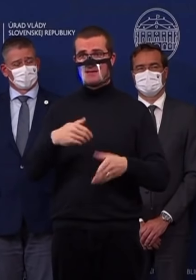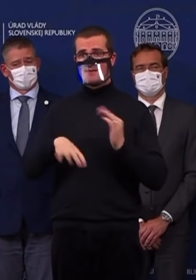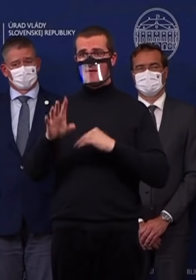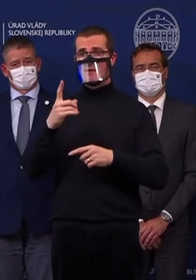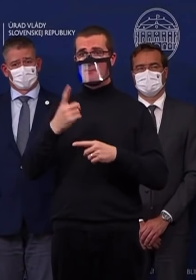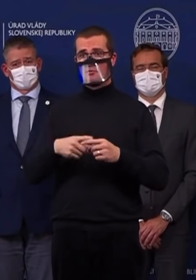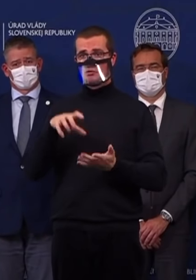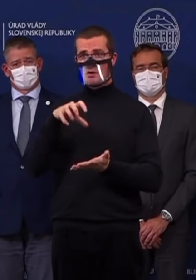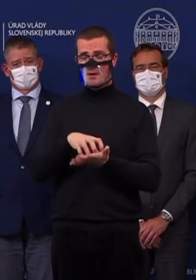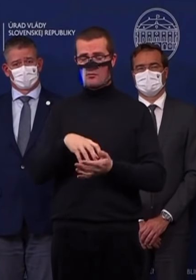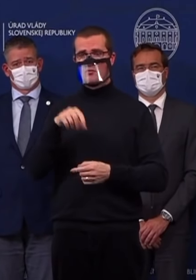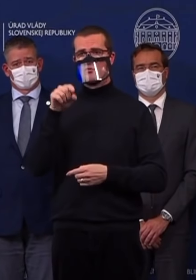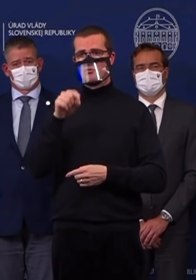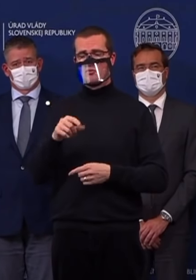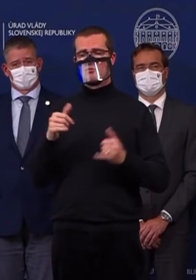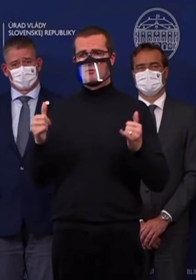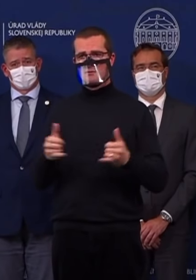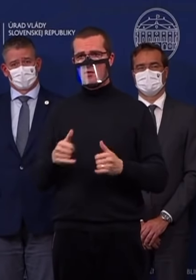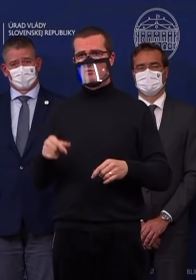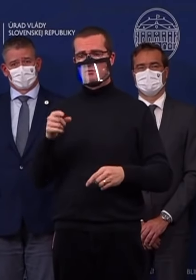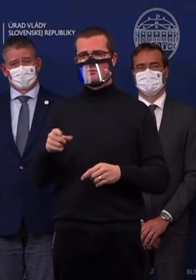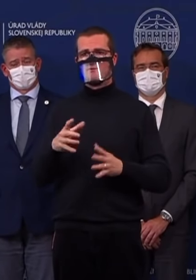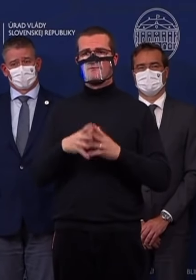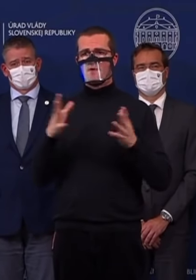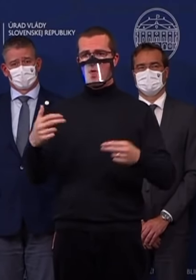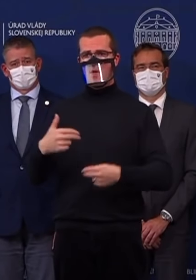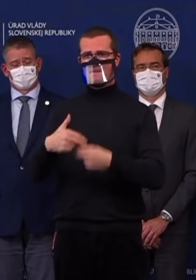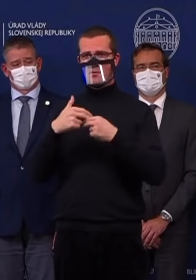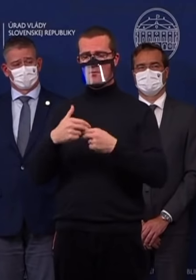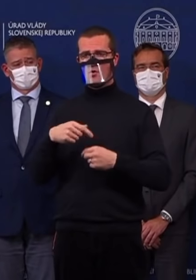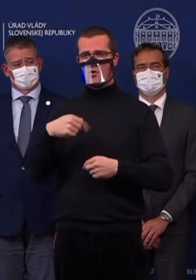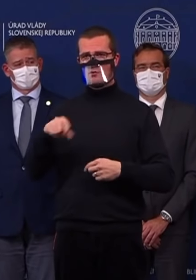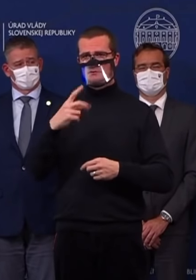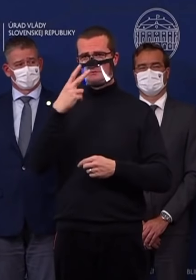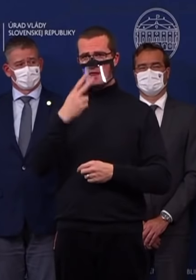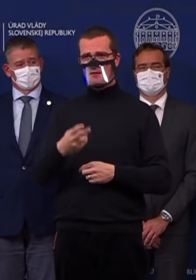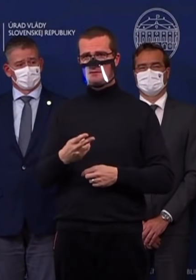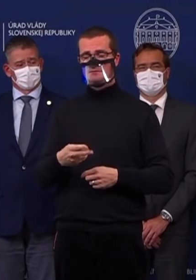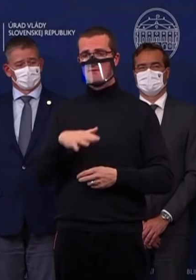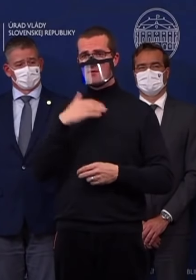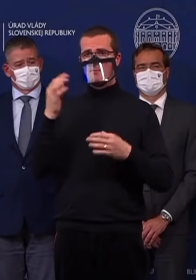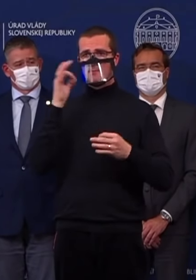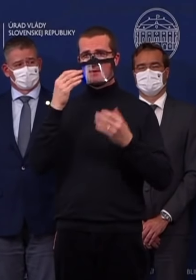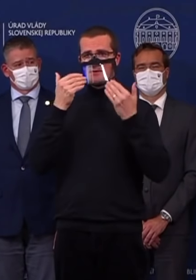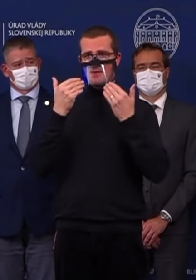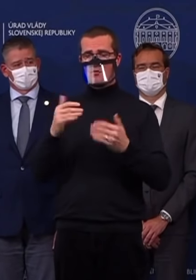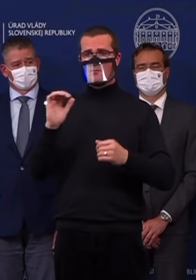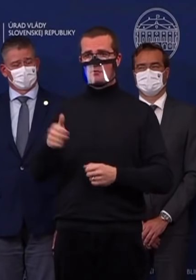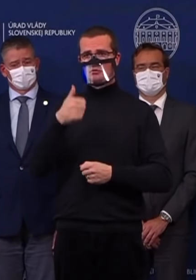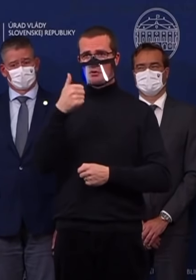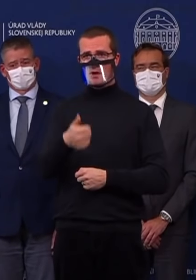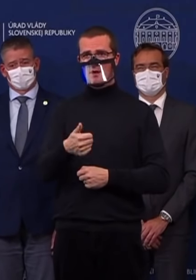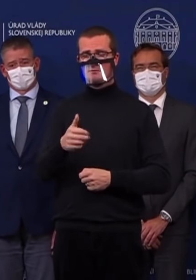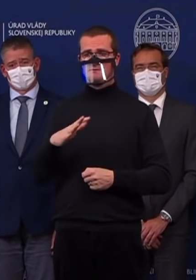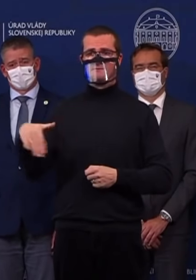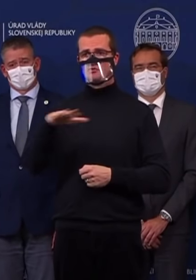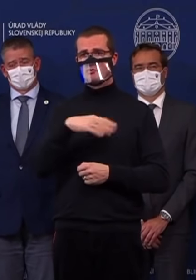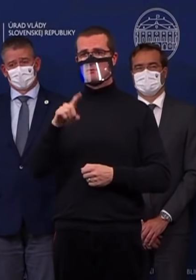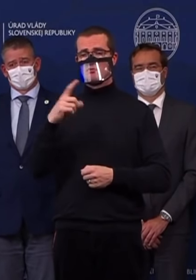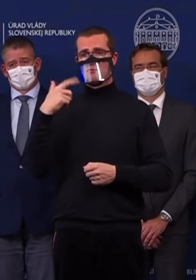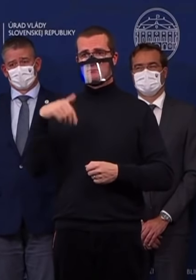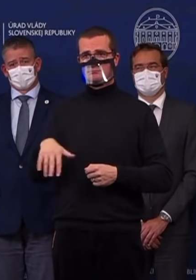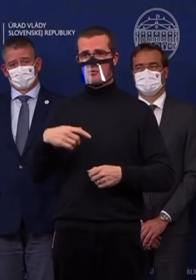postihnutých regiónoch, naozaj je to veľká pomoc z epidemiologického hľadiska a veľmi pekne ďakujem ešte raz všetkým, ktorí tu